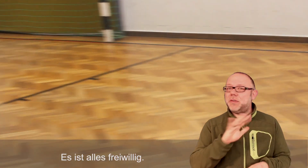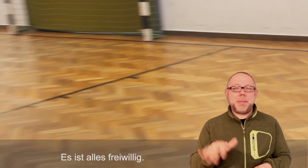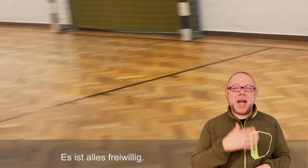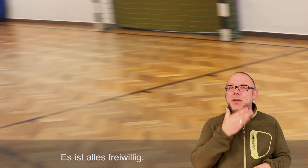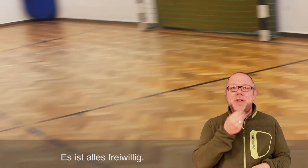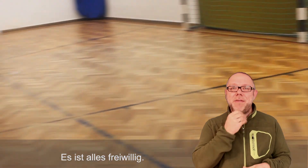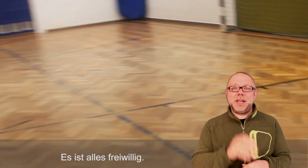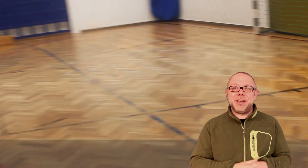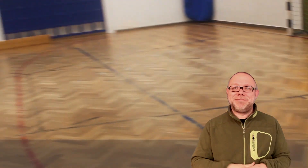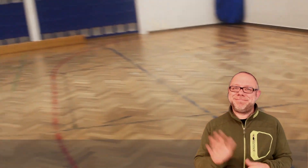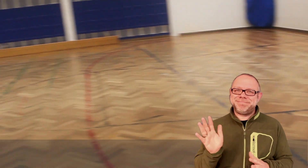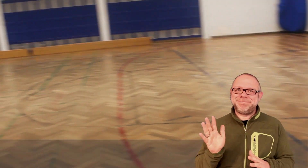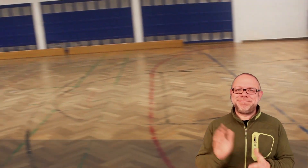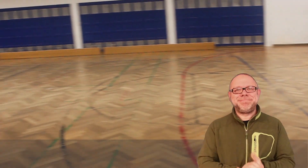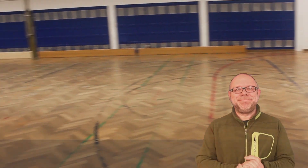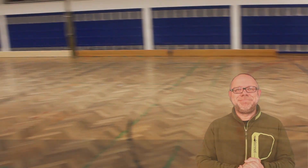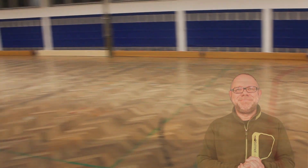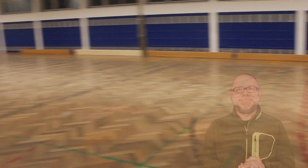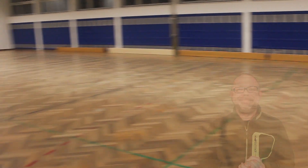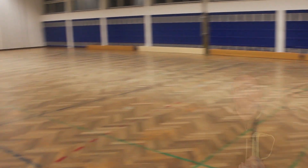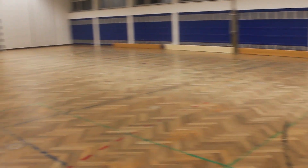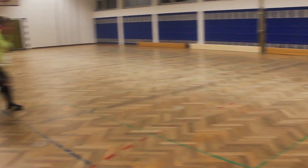mitmachen. Es ist aber alles freiwillig.